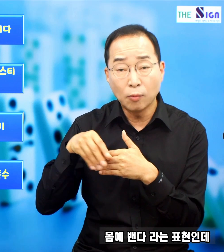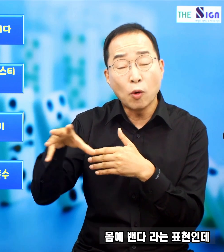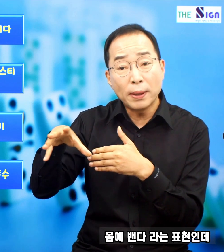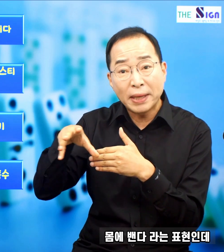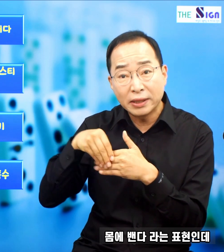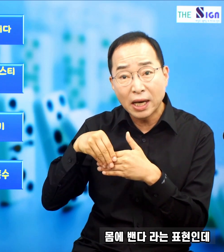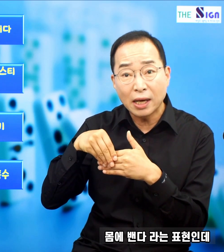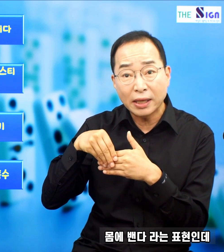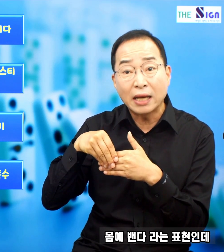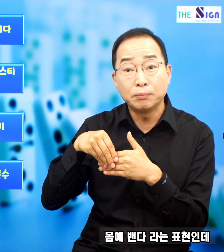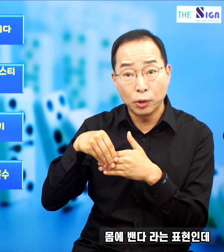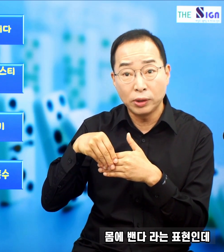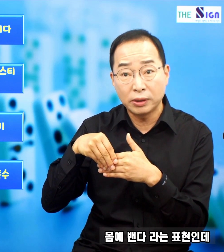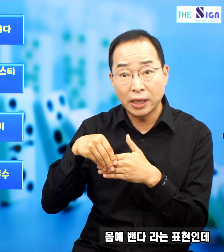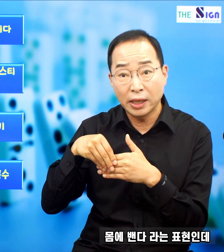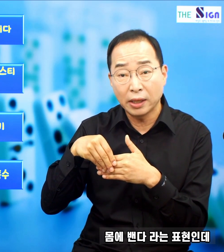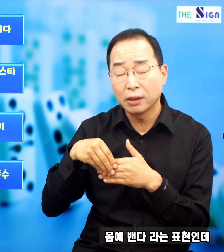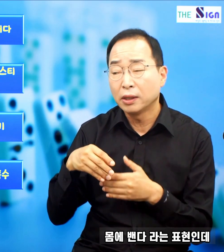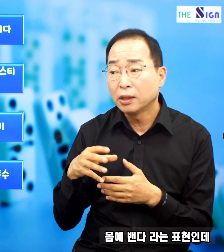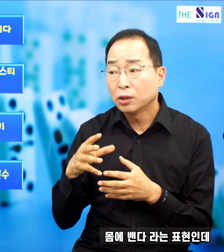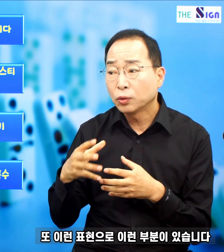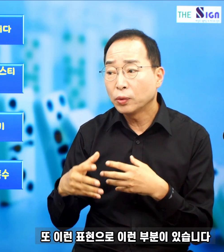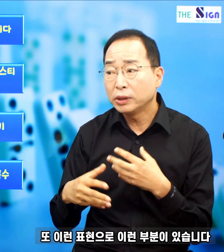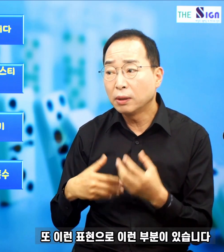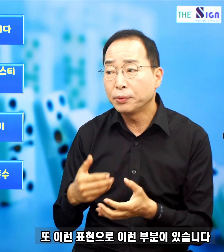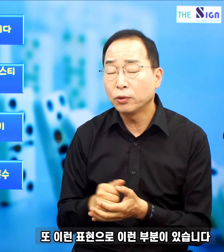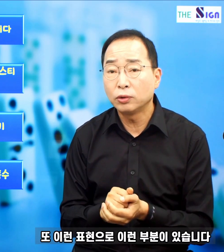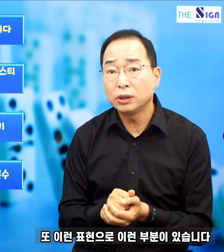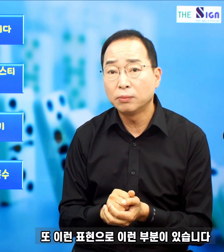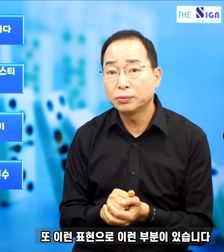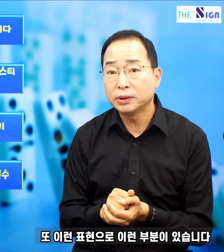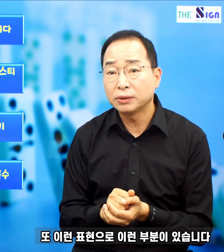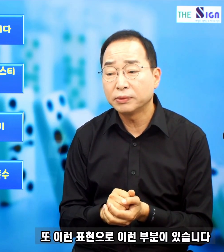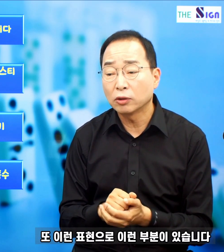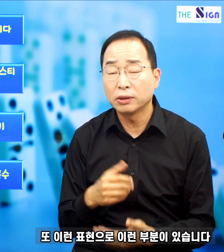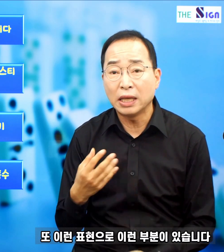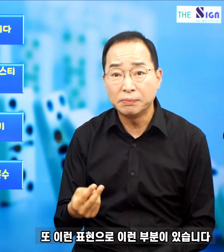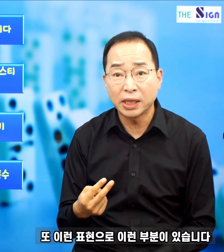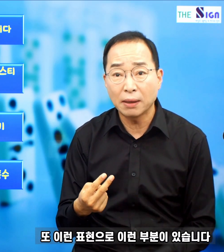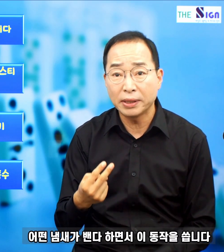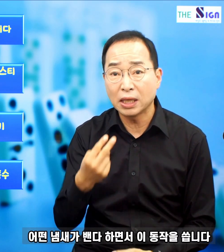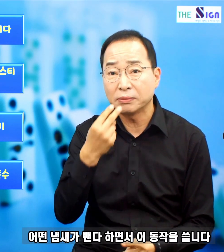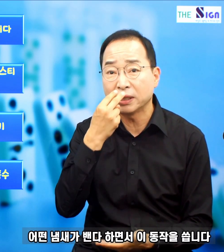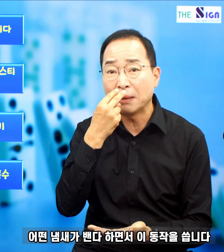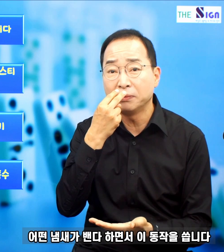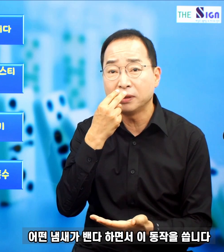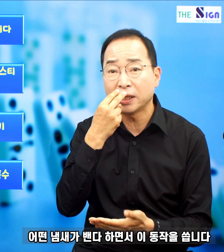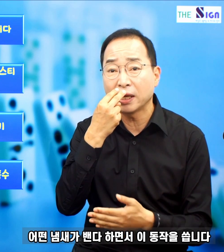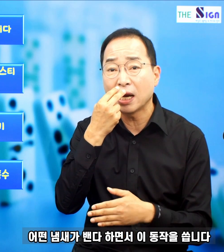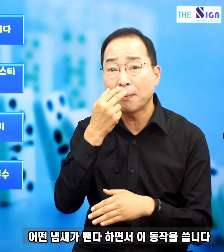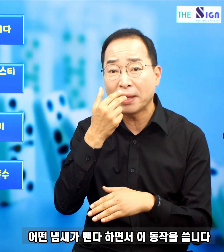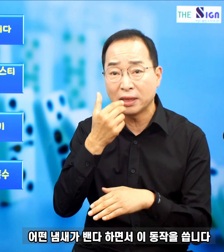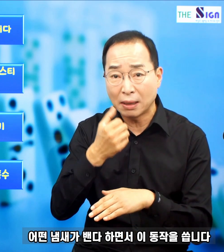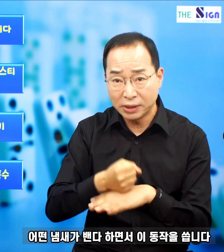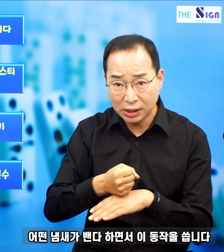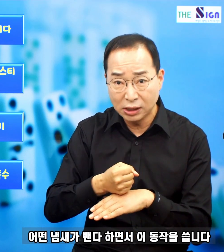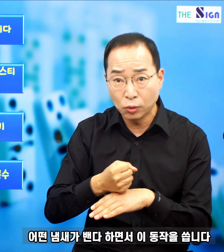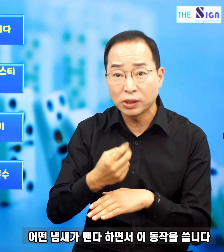몸에 밴다라는 표현인데, 또 이런 표현으로 이런 부분이 있습니다. 어떤 냄새가 밴다 하면서 냄새가 밴다 하면서 이 동작을